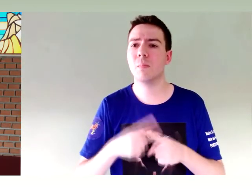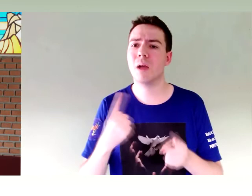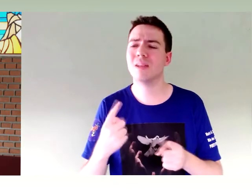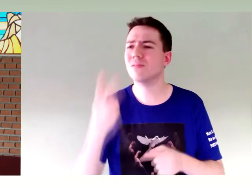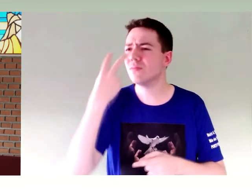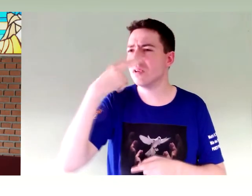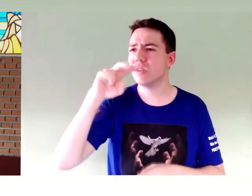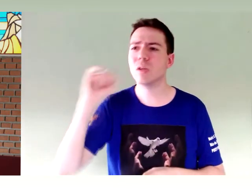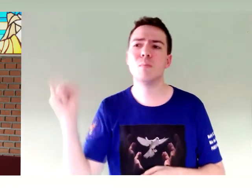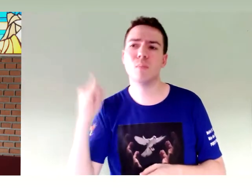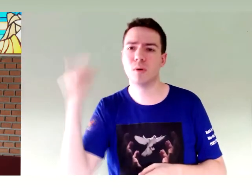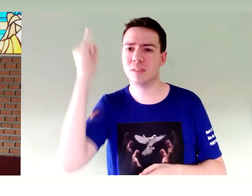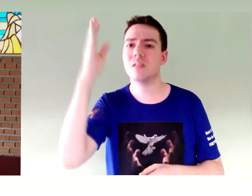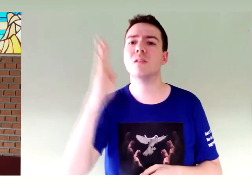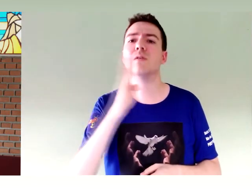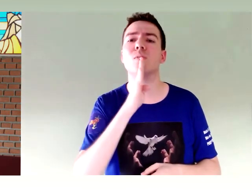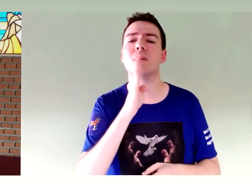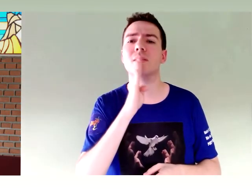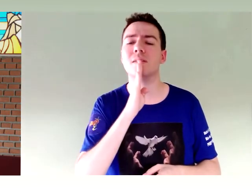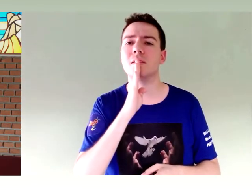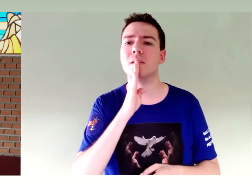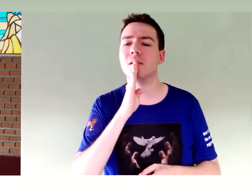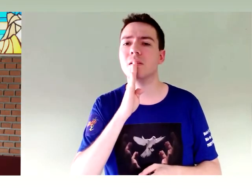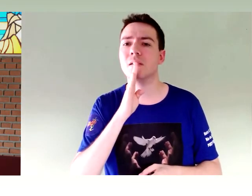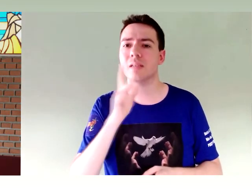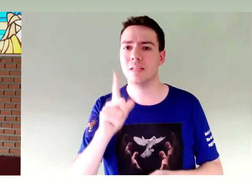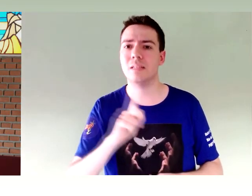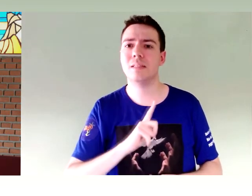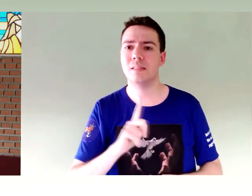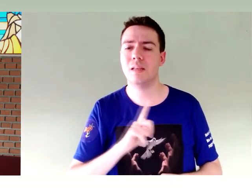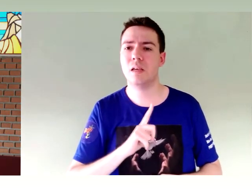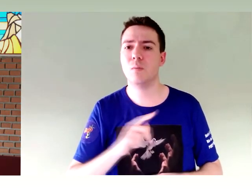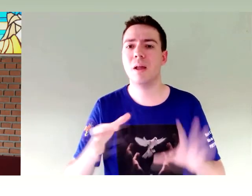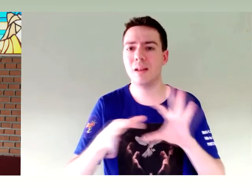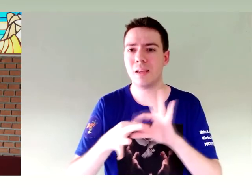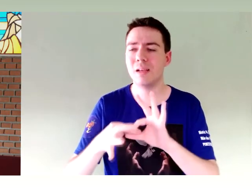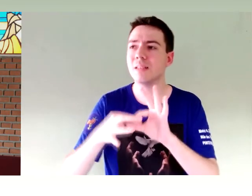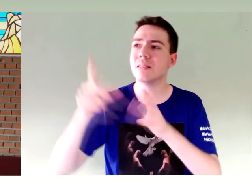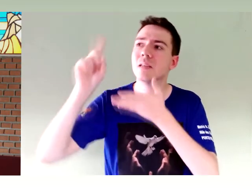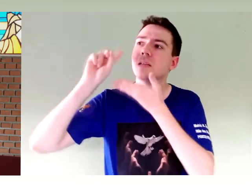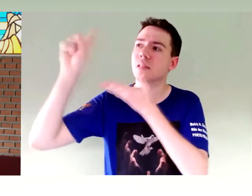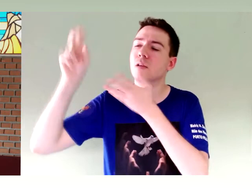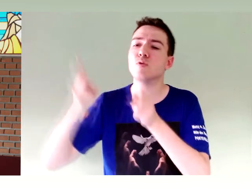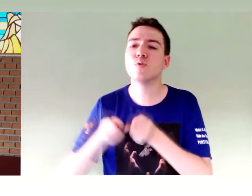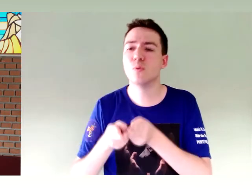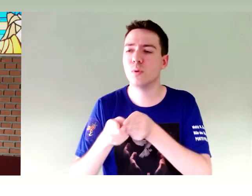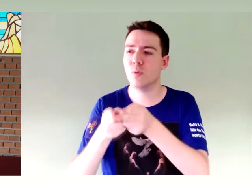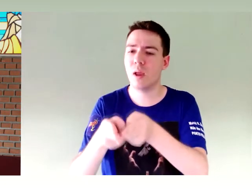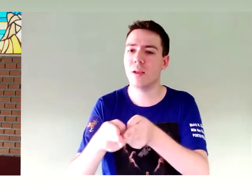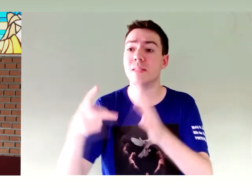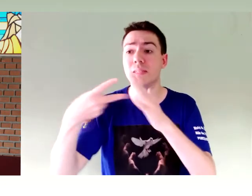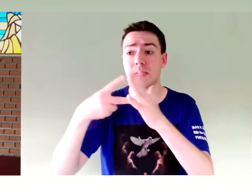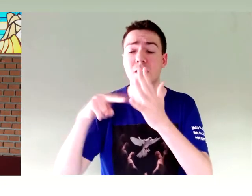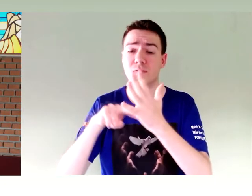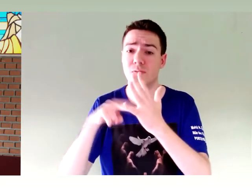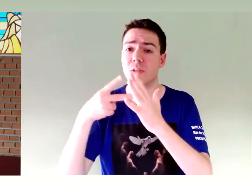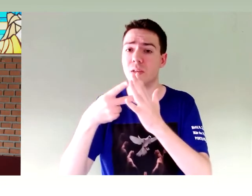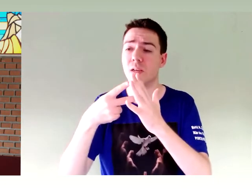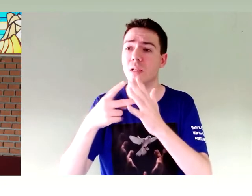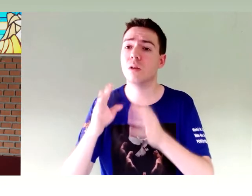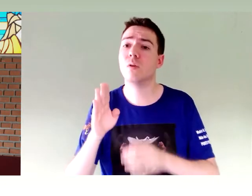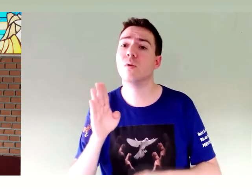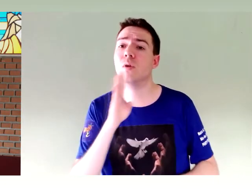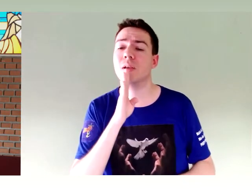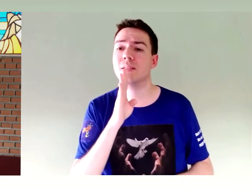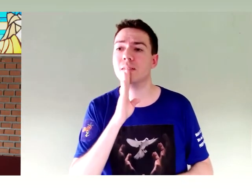note como é significativo reconhecer a existência de uma aliança de Deus com Noé. Significa, no fim das contas, reconhecer